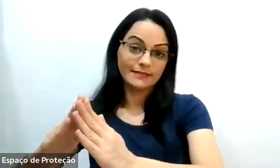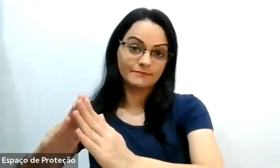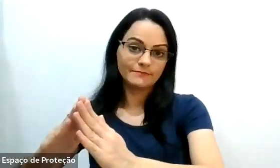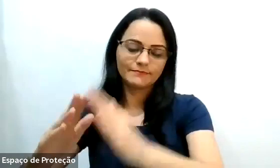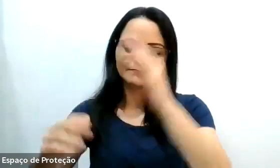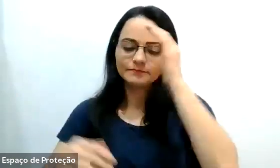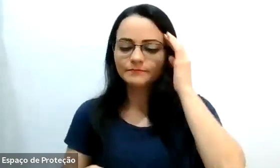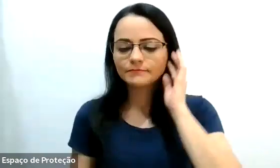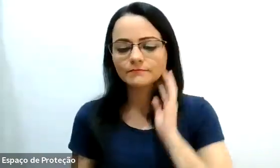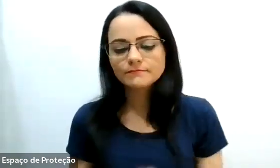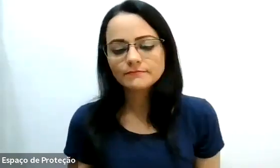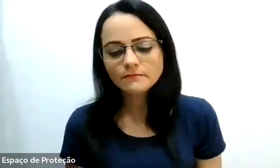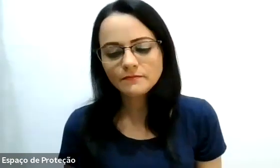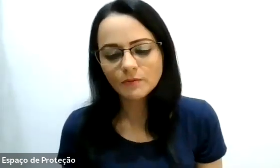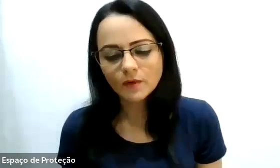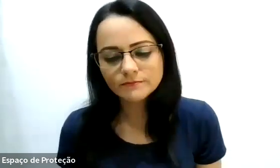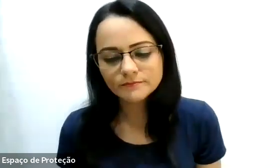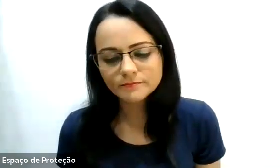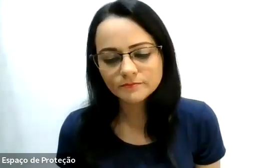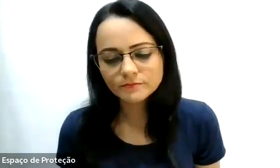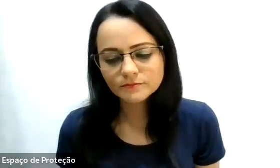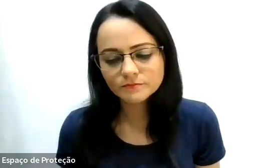Trazer. Tá bom?